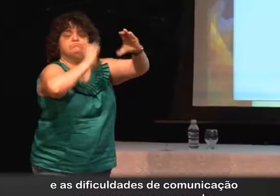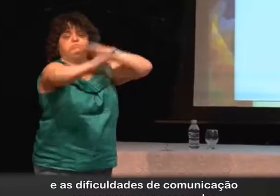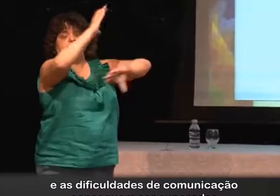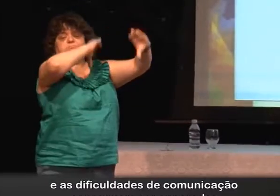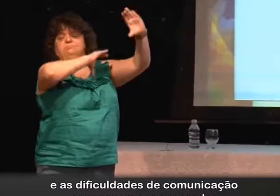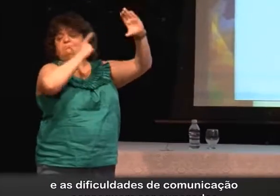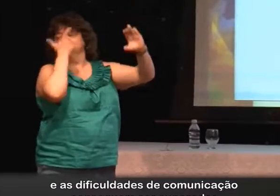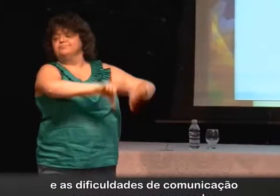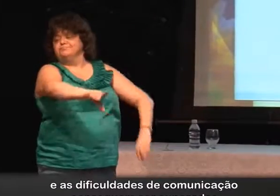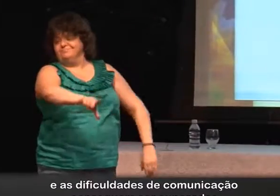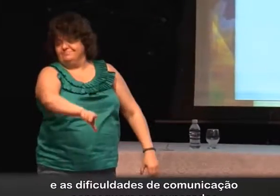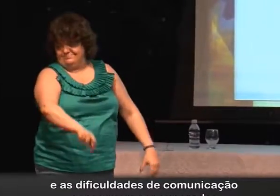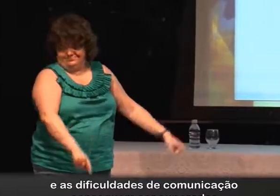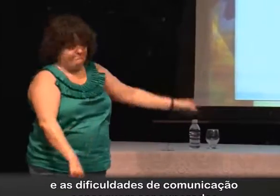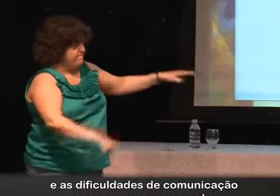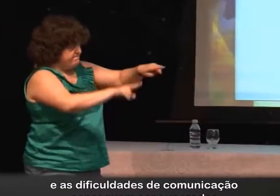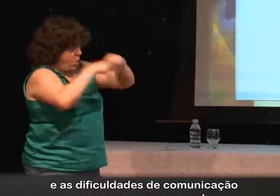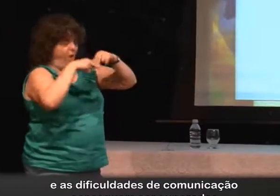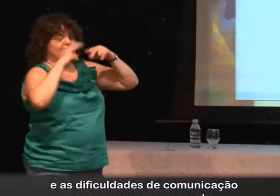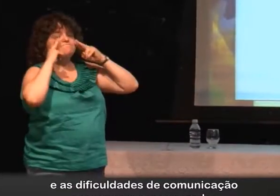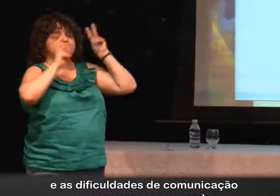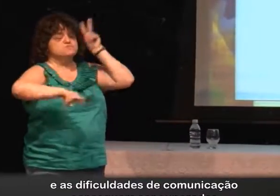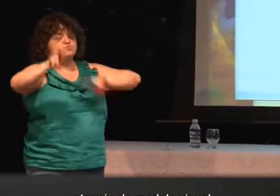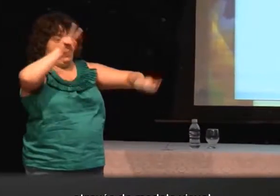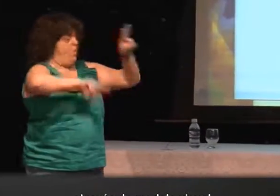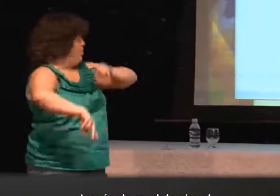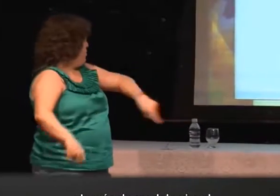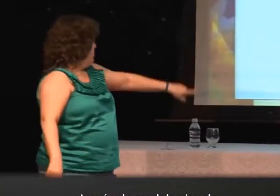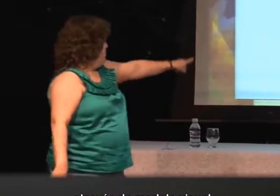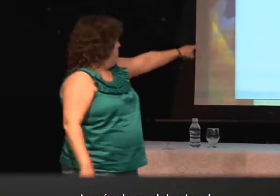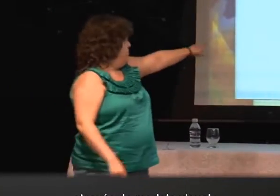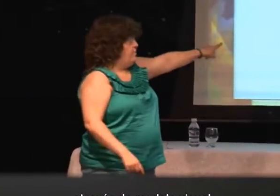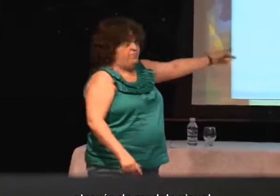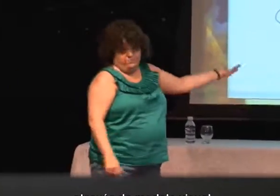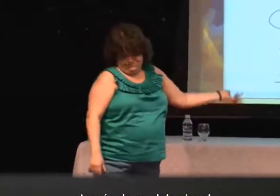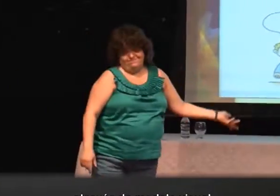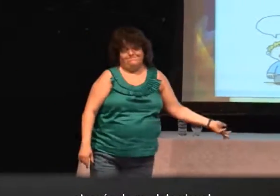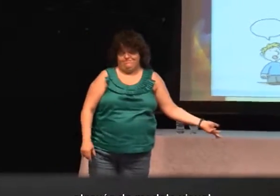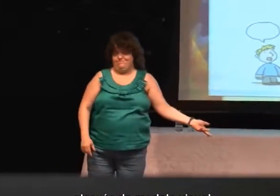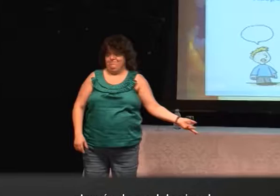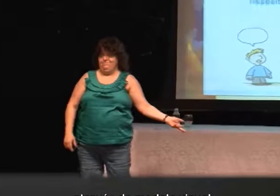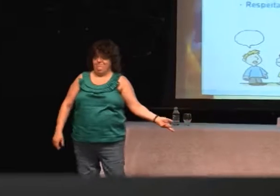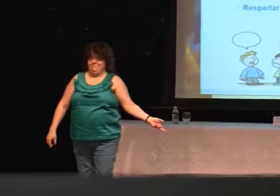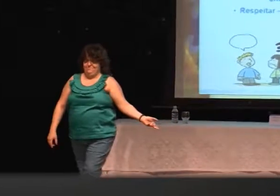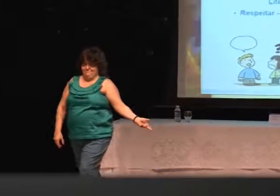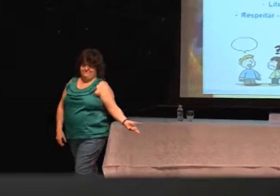as dificuldades de comunicação conseguem ser superadas através do modelo visual.